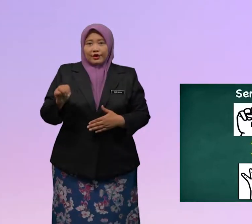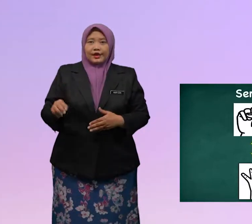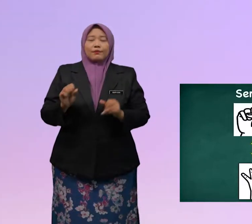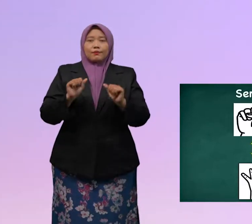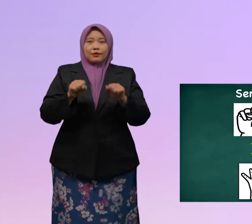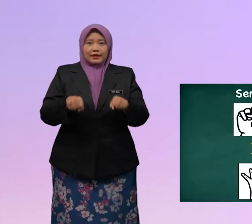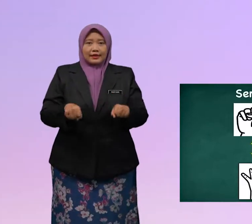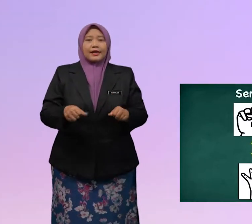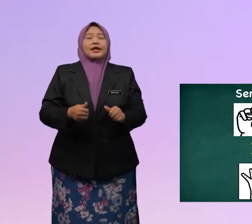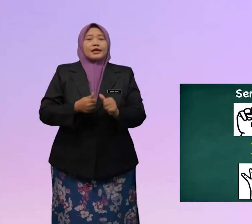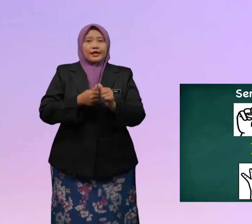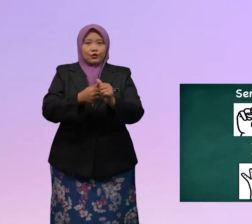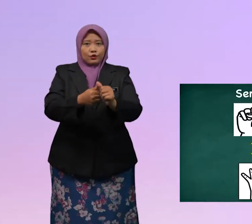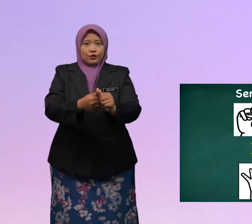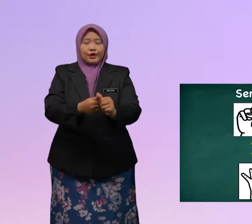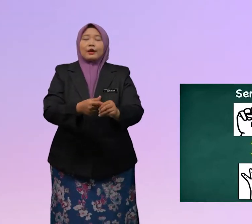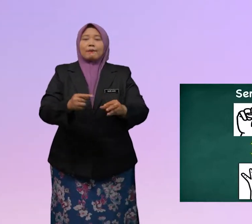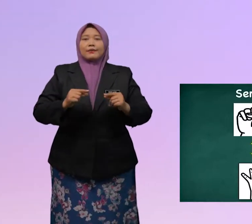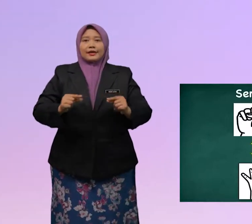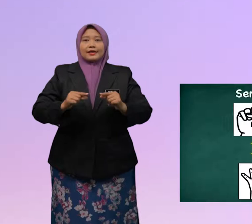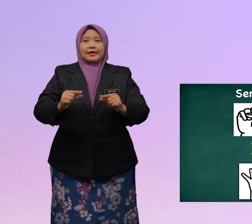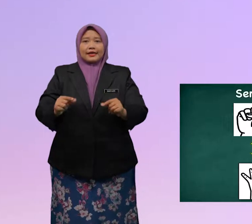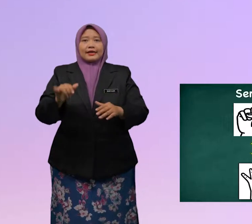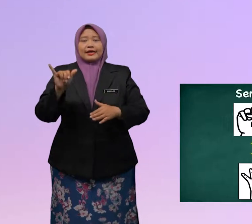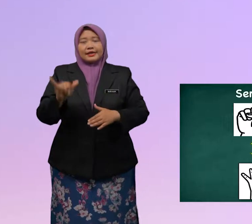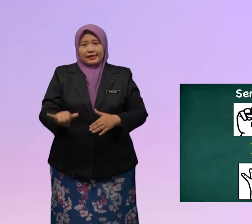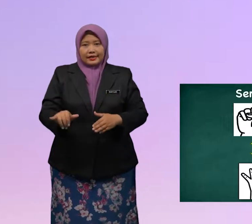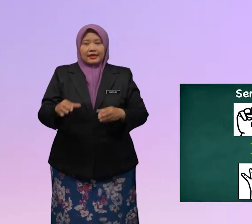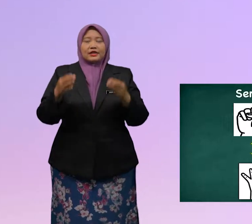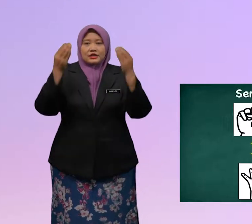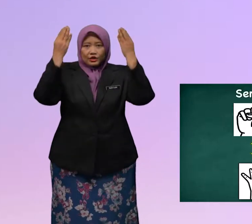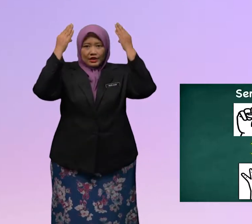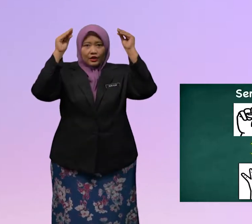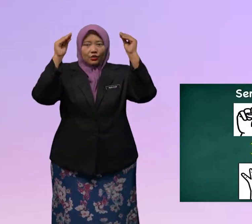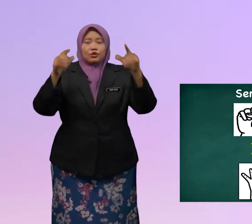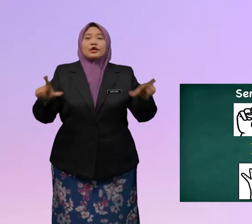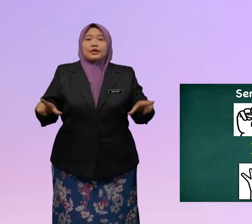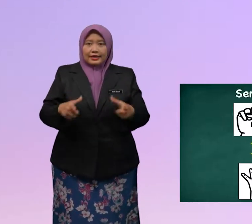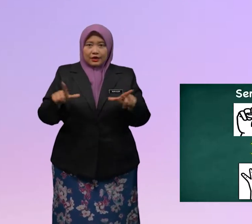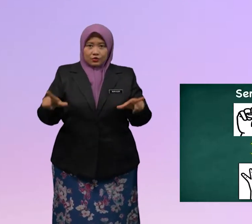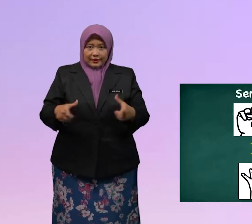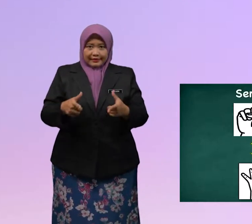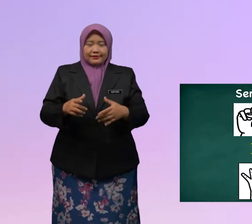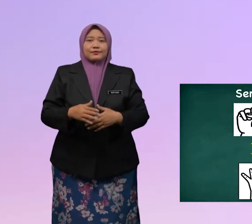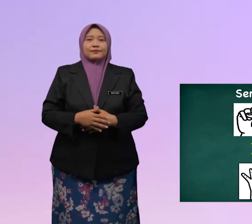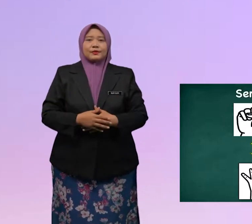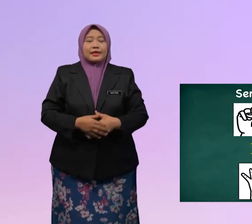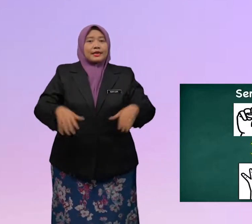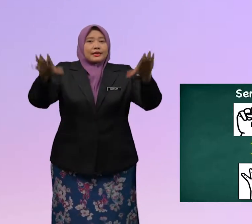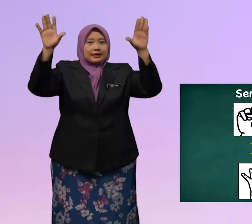Murid boleh ikut pergerakan yang cikgu lakukan.